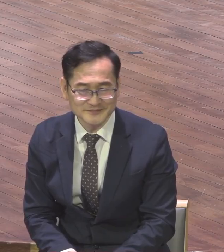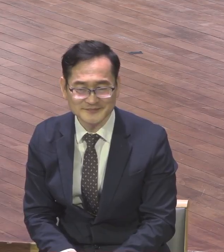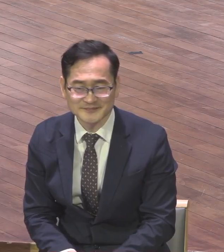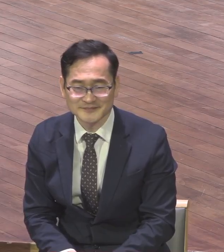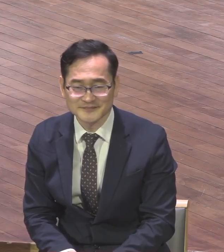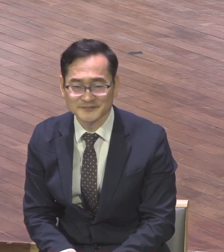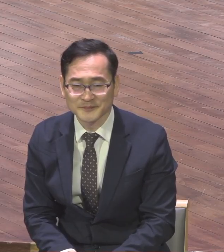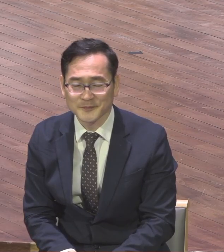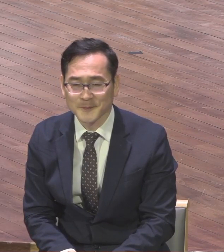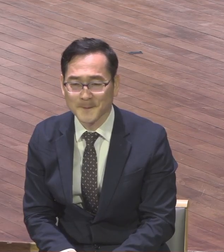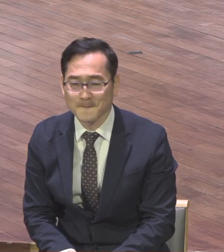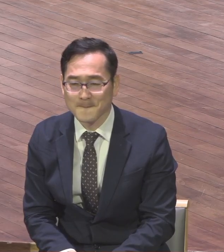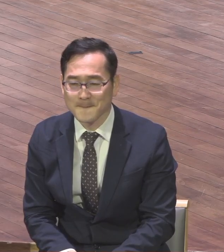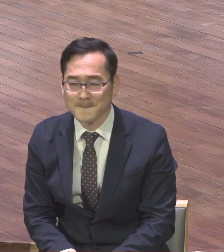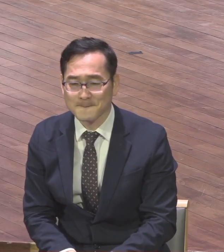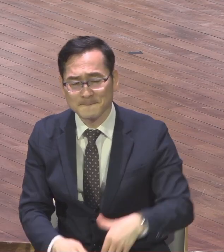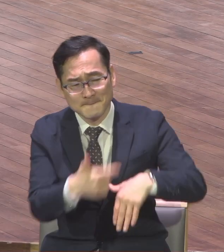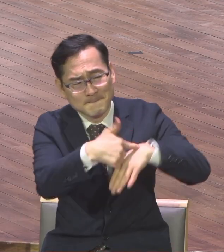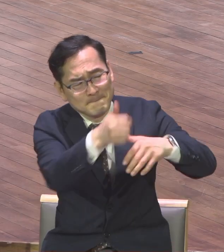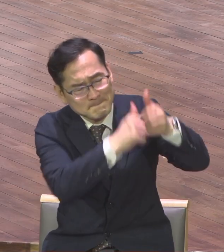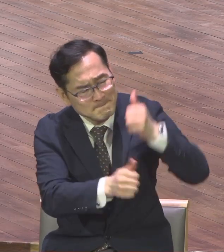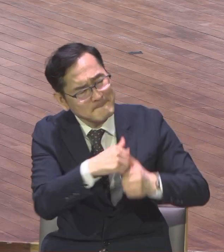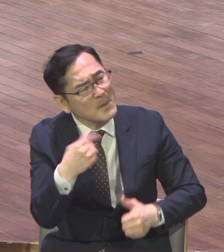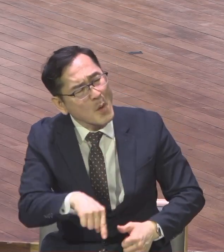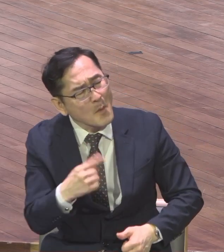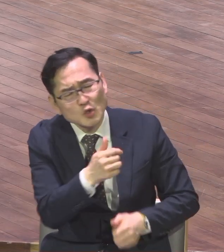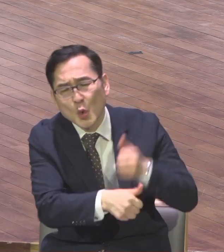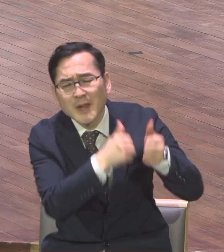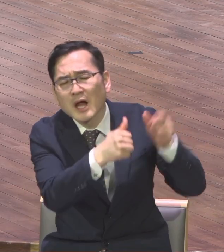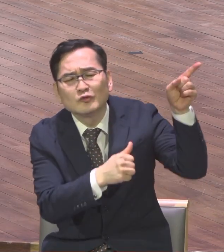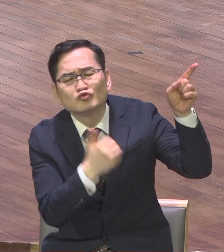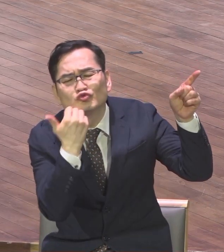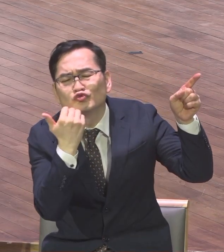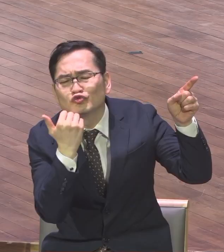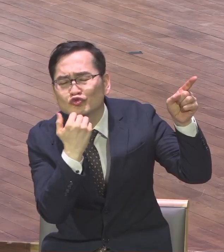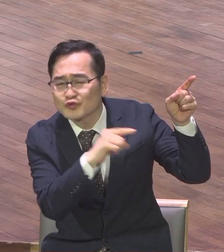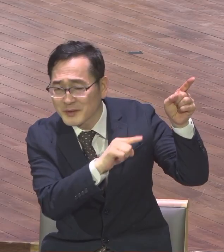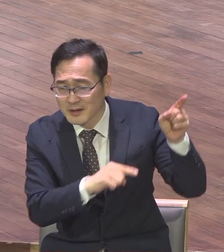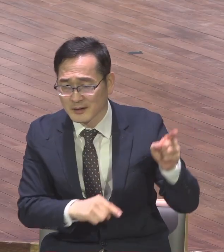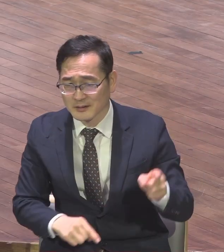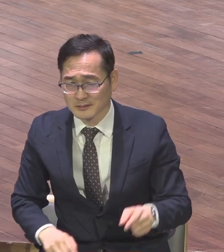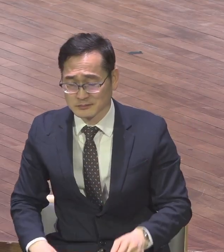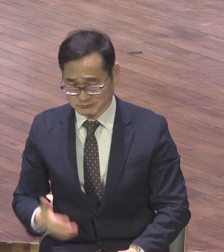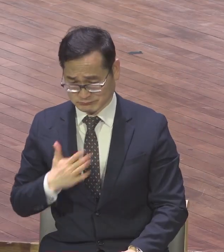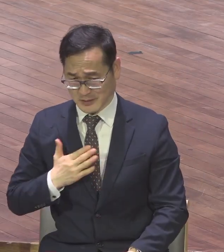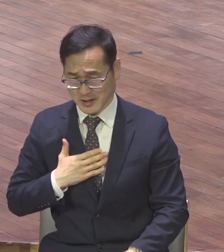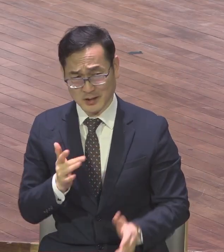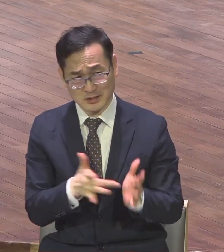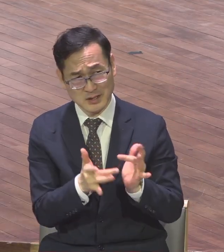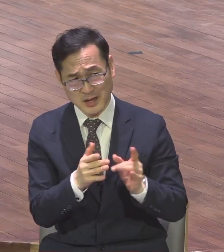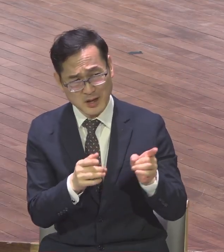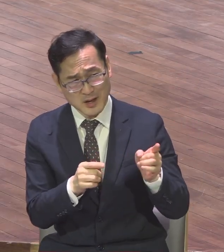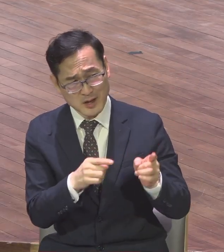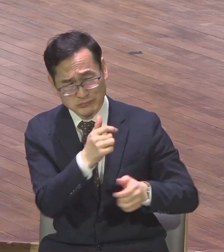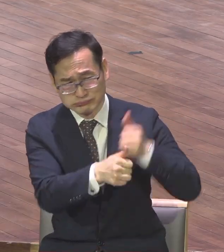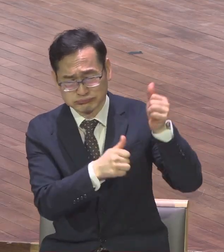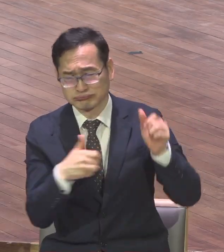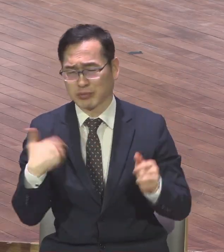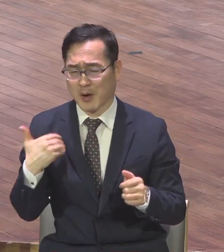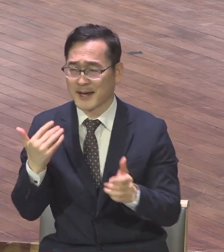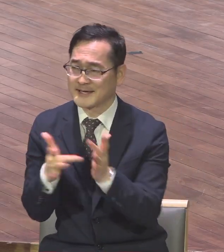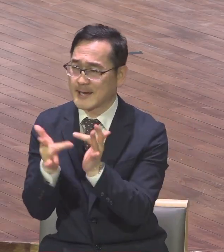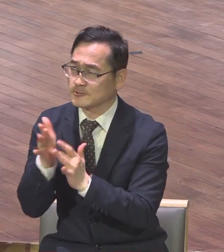하는 것이지, 우리는요, 예수 보혈의 피요, 예수 보혈의 띠다.